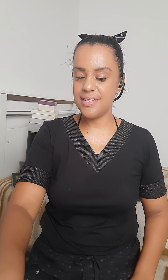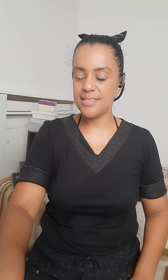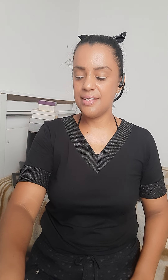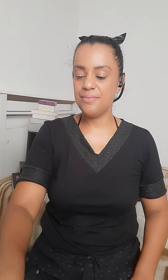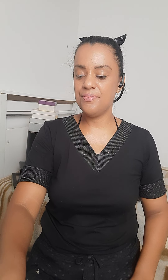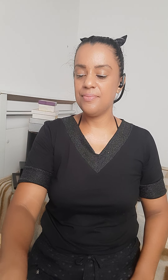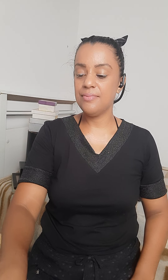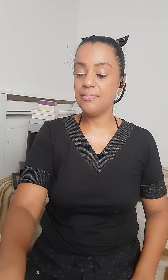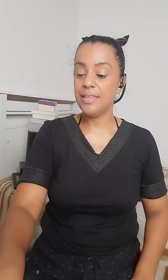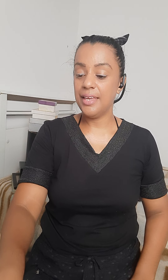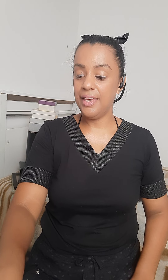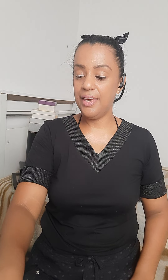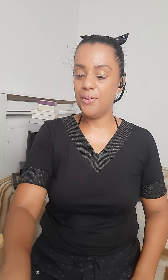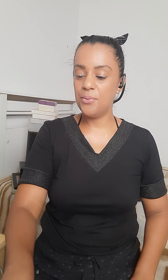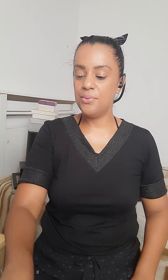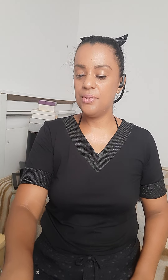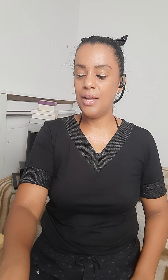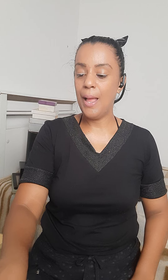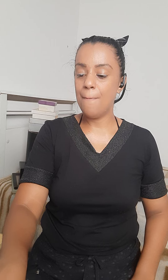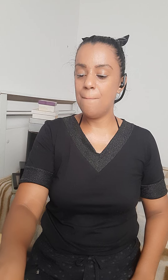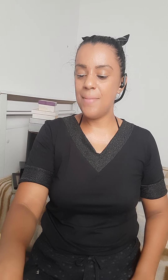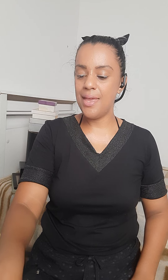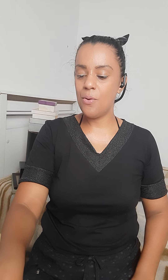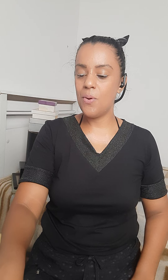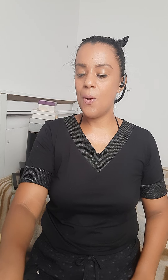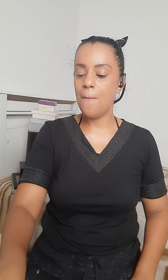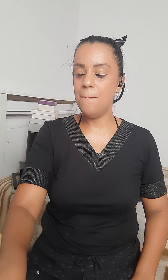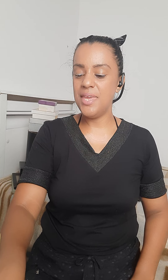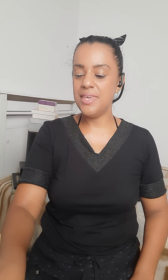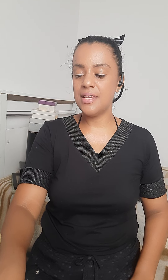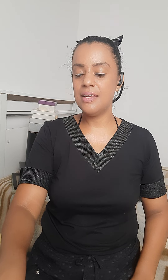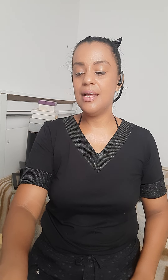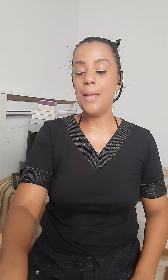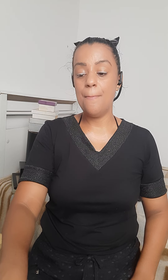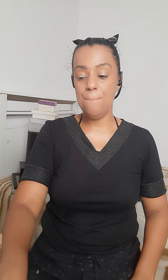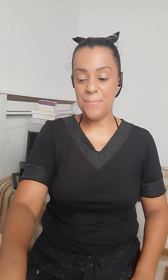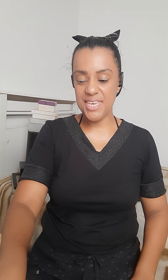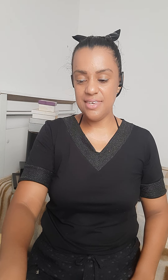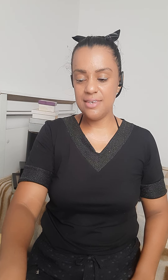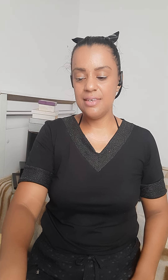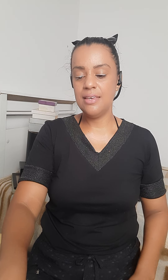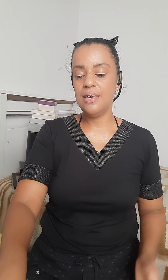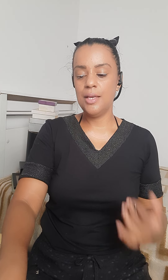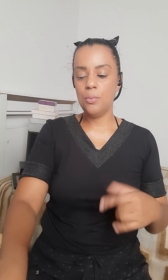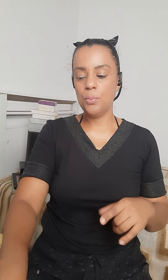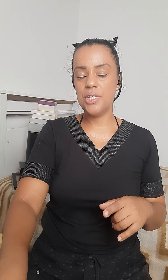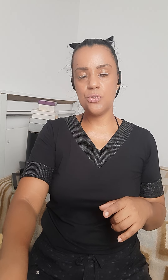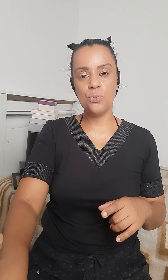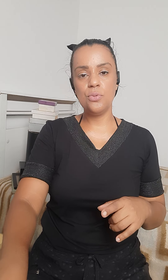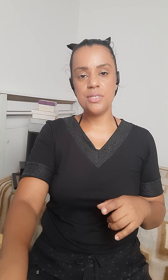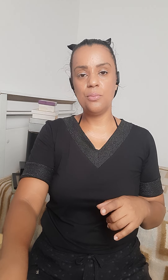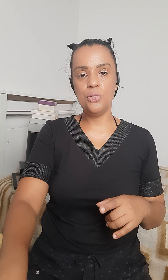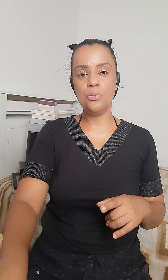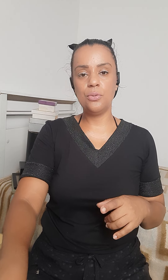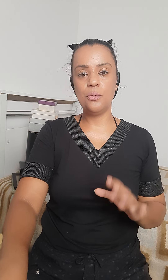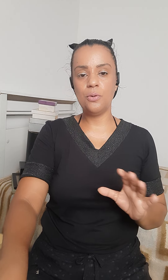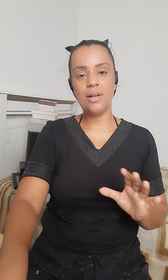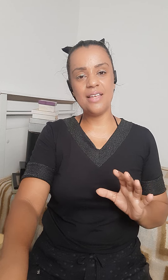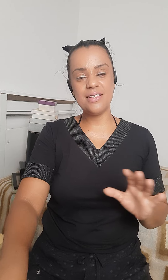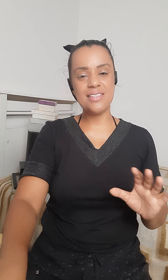essa, eu, meu, minha, mim, que surdo usa muito, às vezes fica